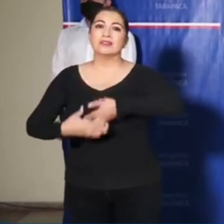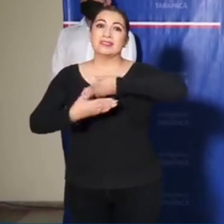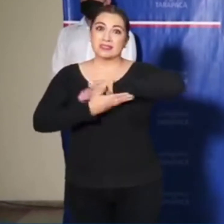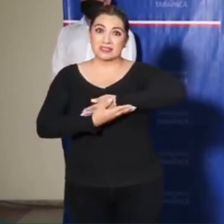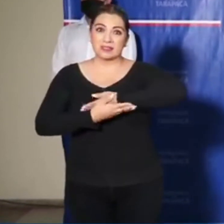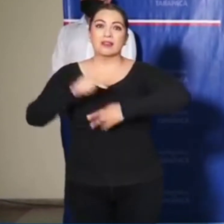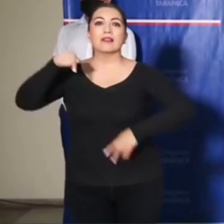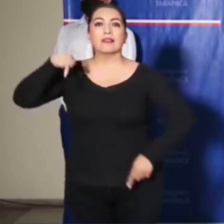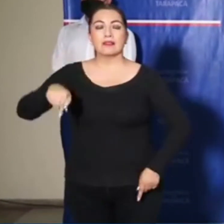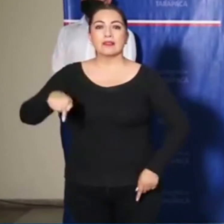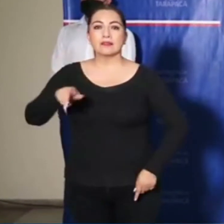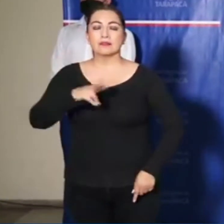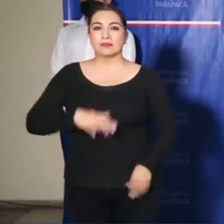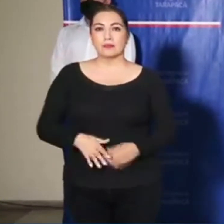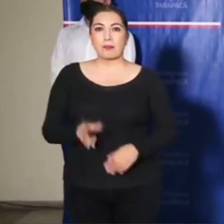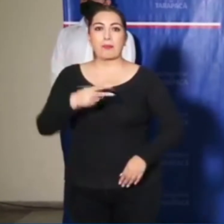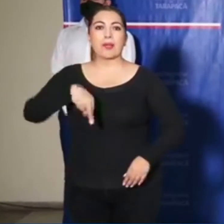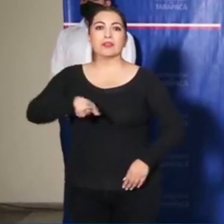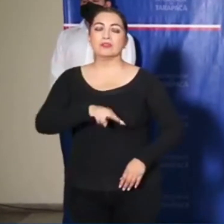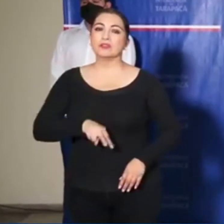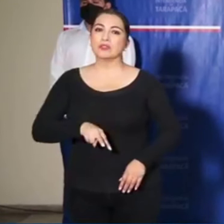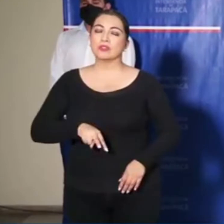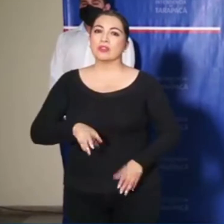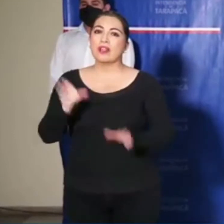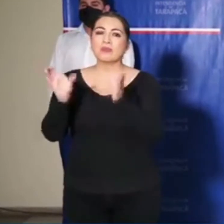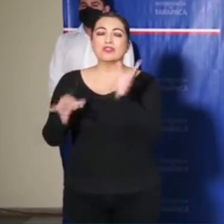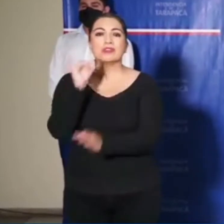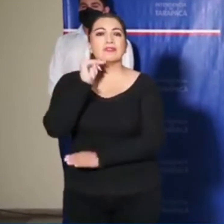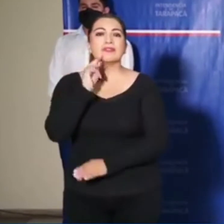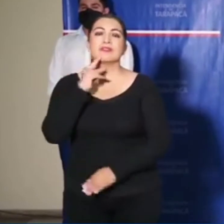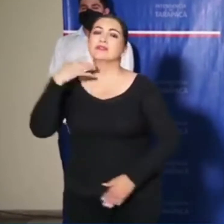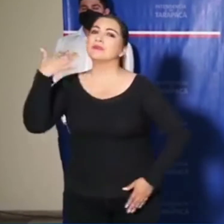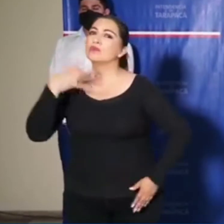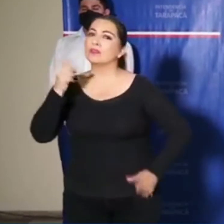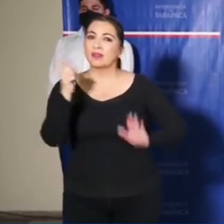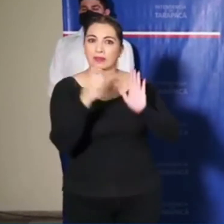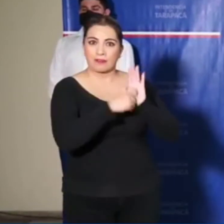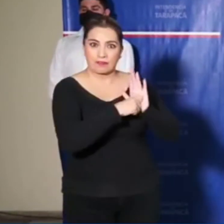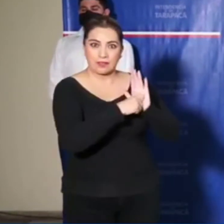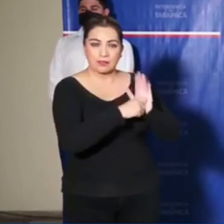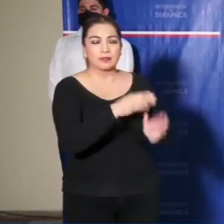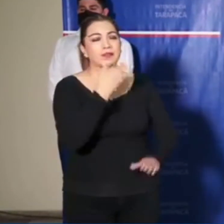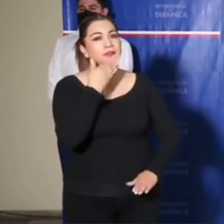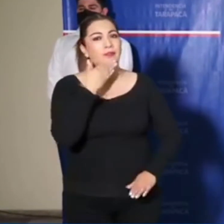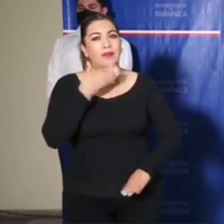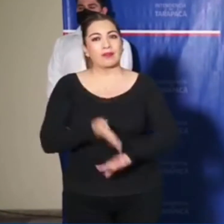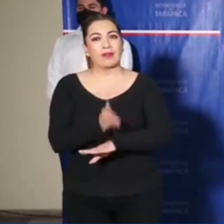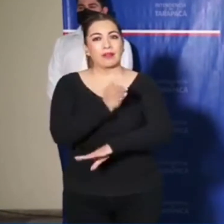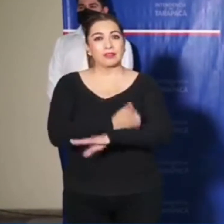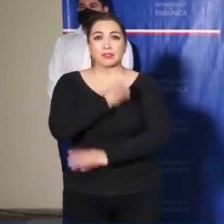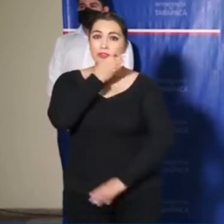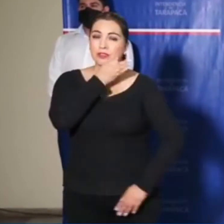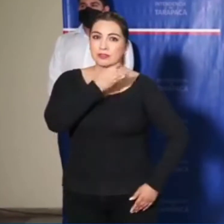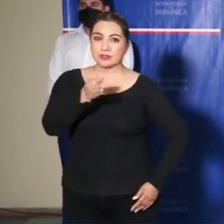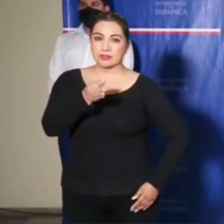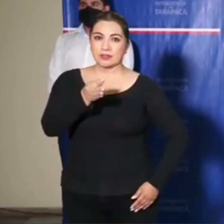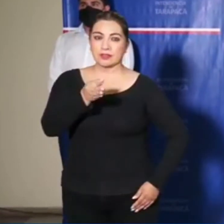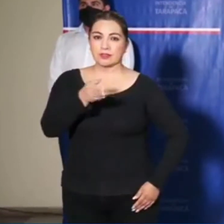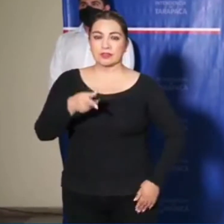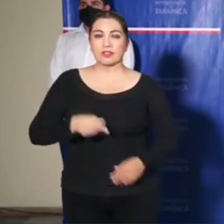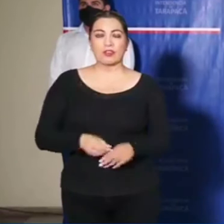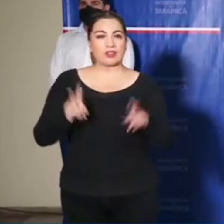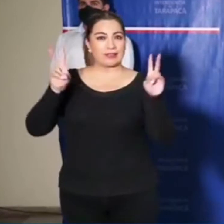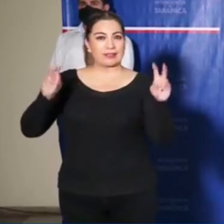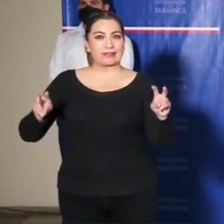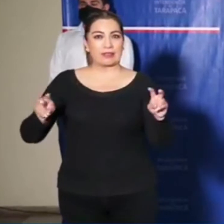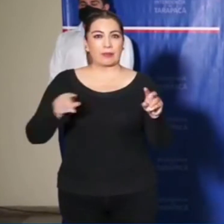nosotros es muy importante esta festividad, pero también al mismo tiempo, como lo hemos dicho y como ha estado sustentado